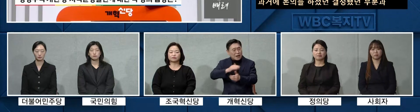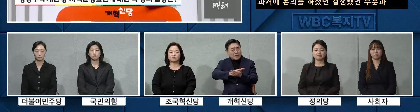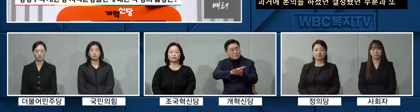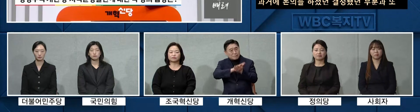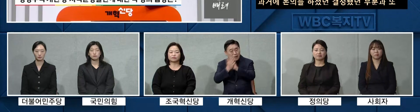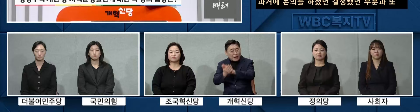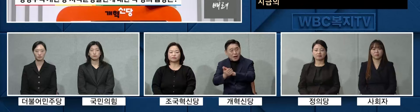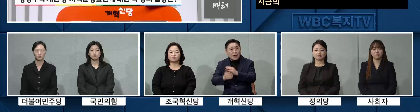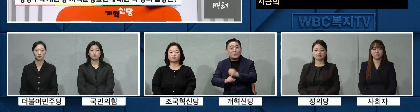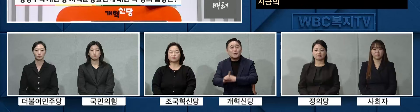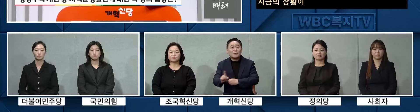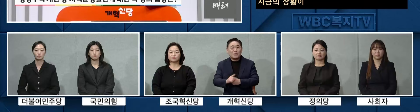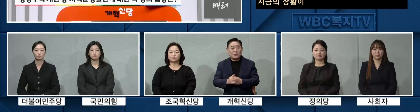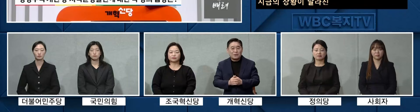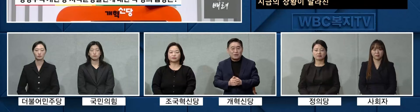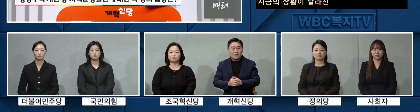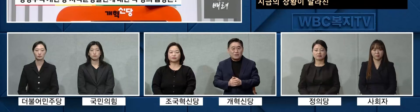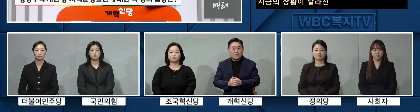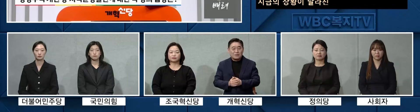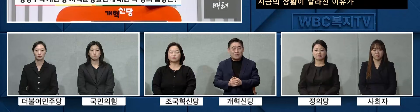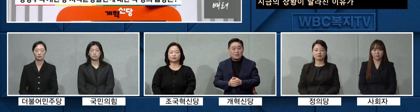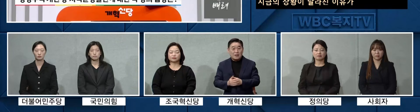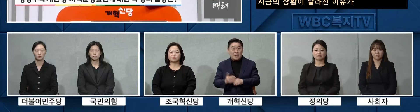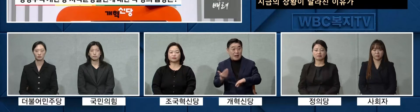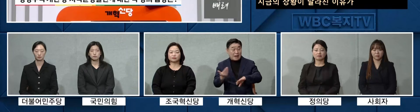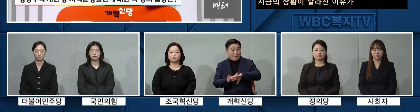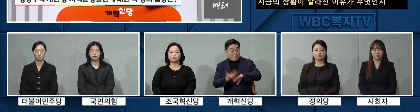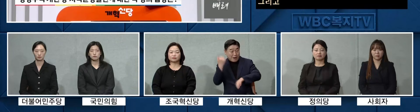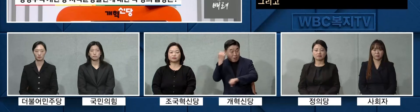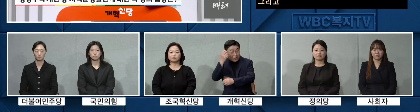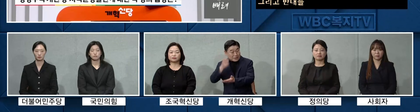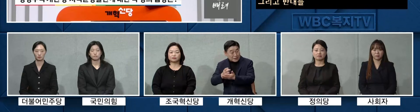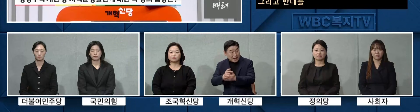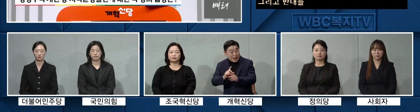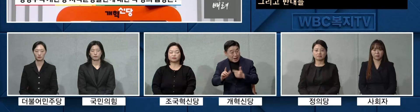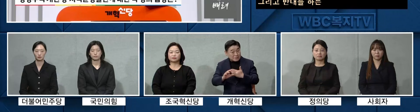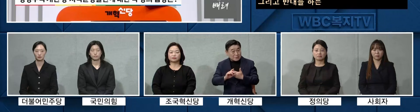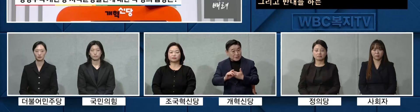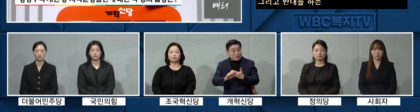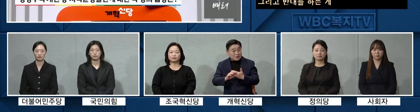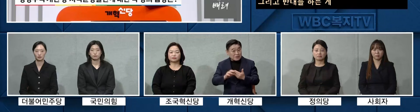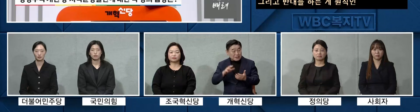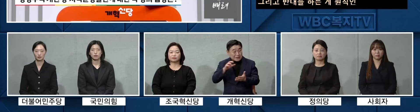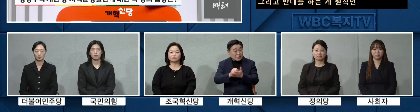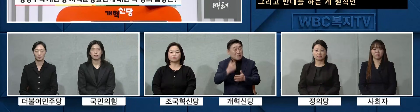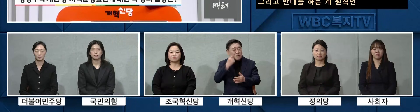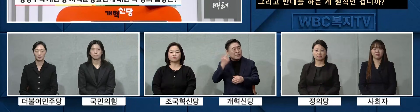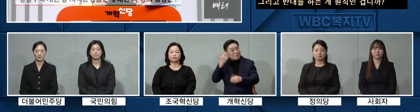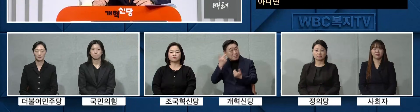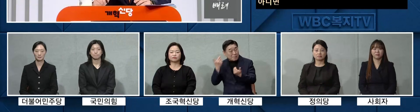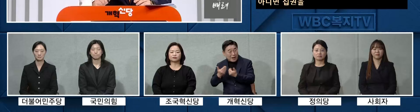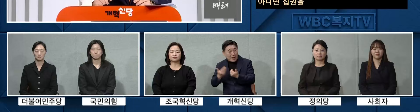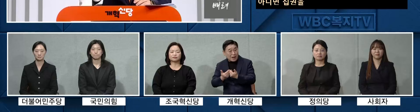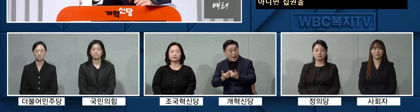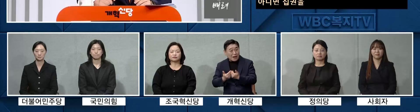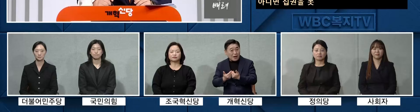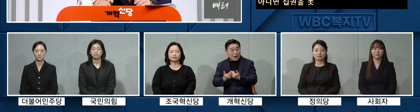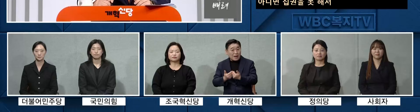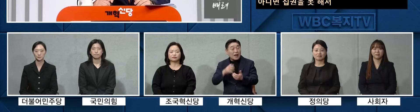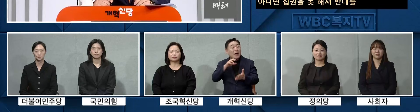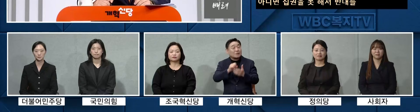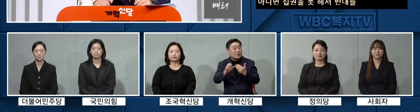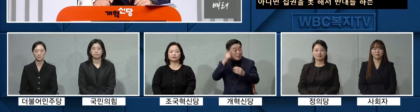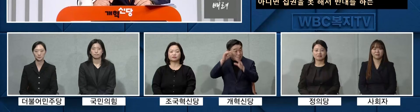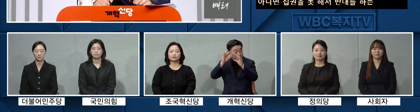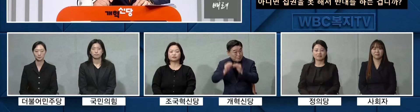이유가 무엇인지, 그리고 반대를 하는 게 원칙인 겁니까? 아니면 집권을 못해서 반대를 하는 겁니까? 만약에 집권을 했다면